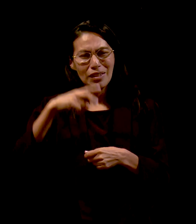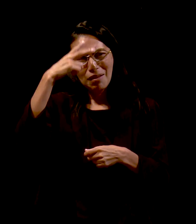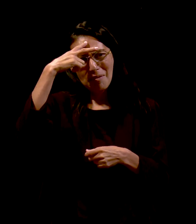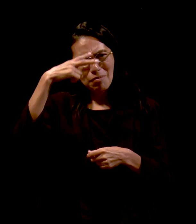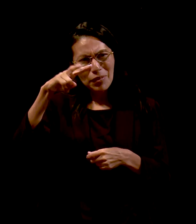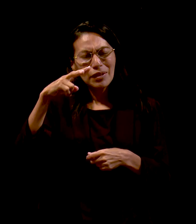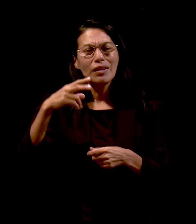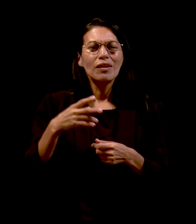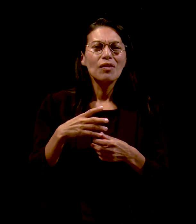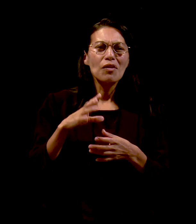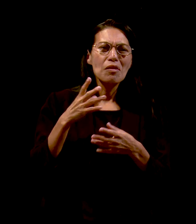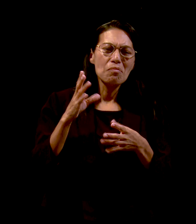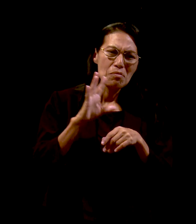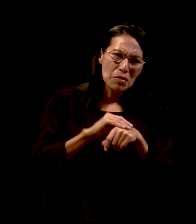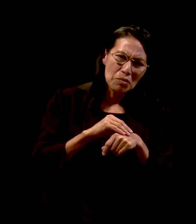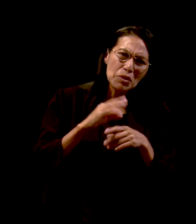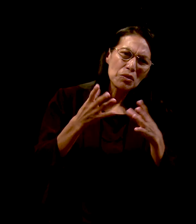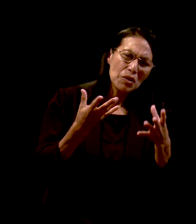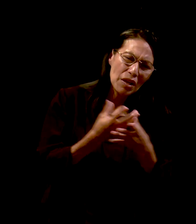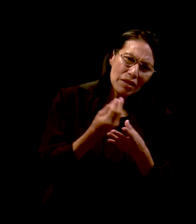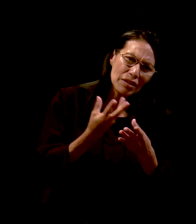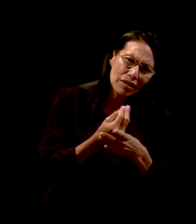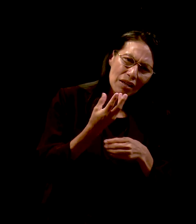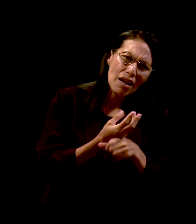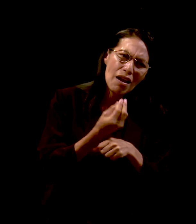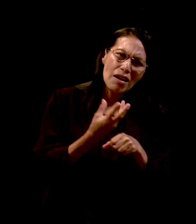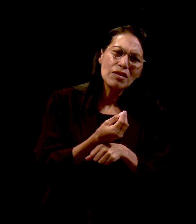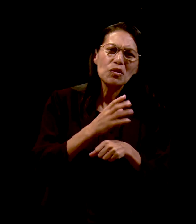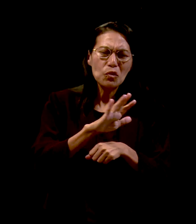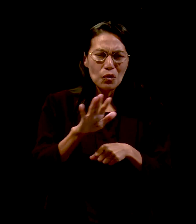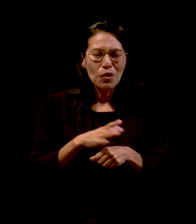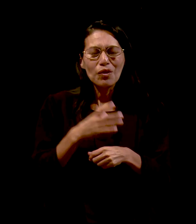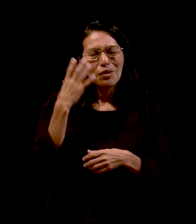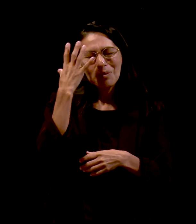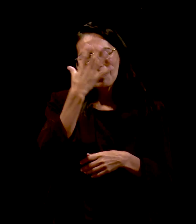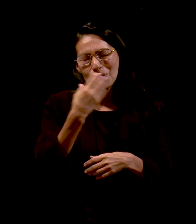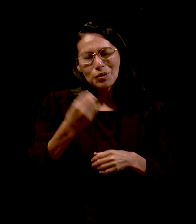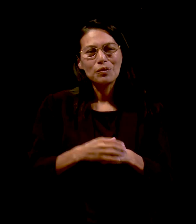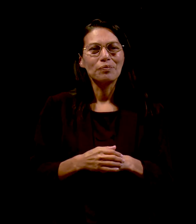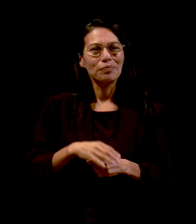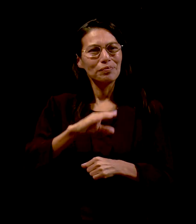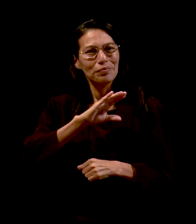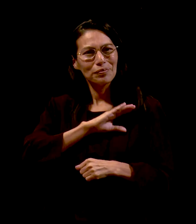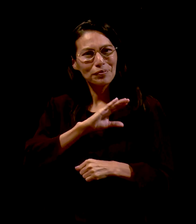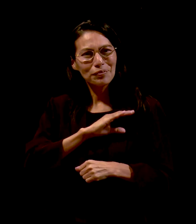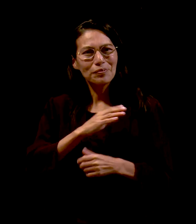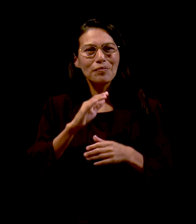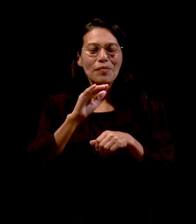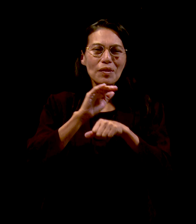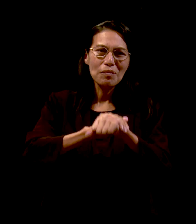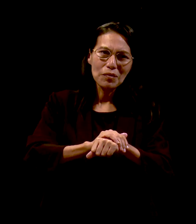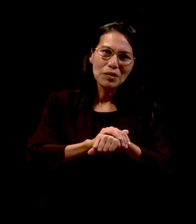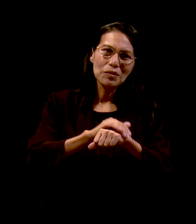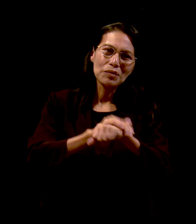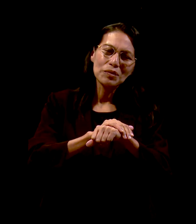en gloria de dios así es los amigos y amigas todos podemos